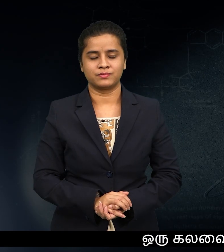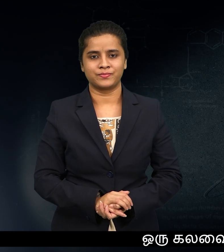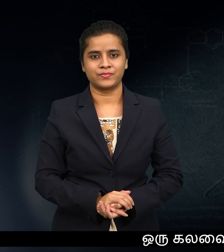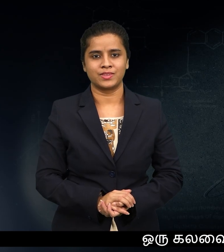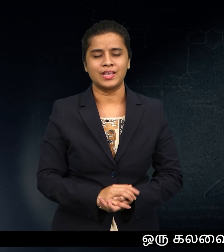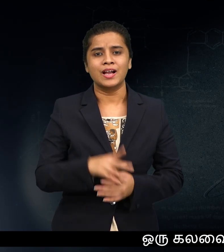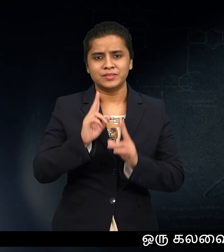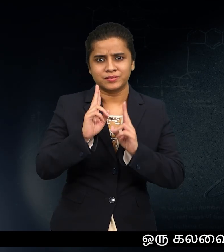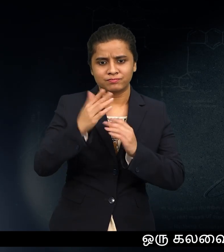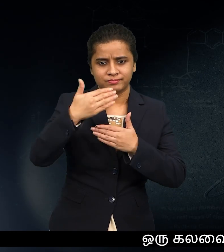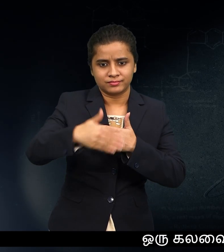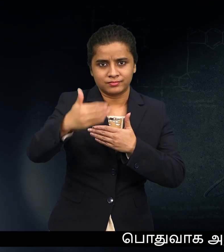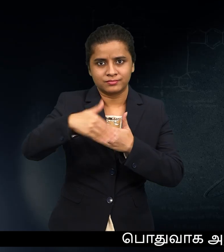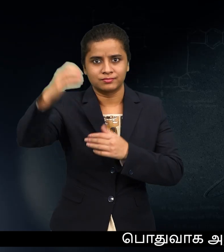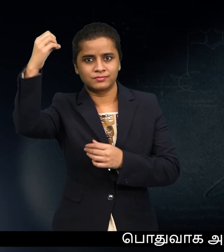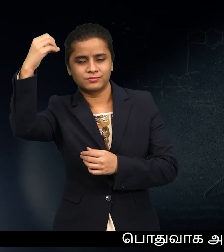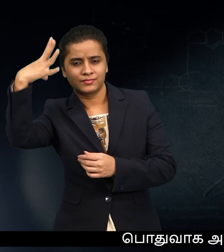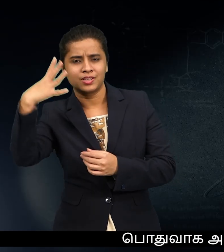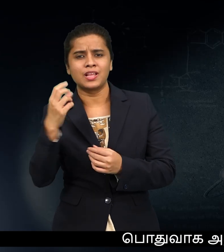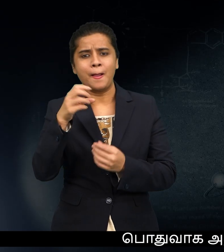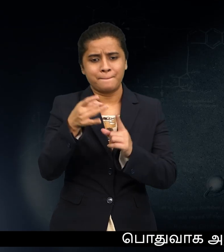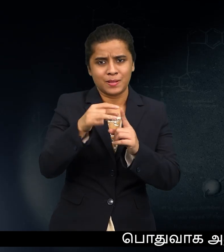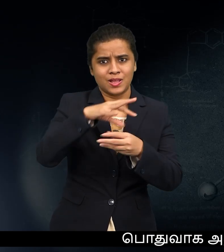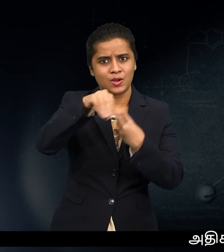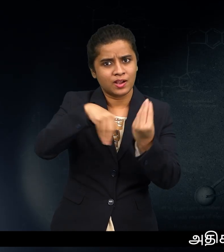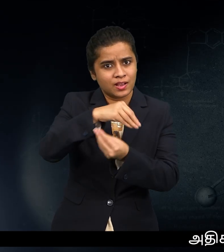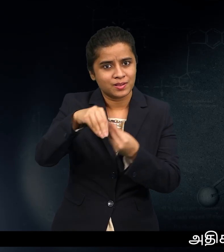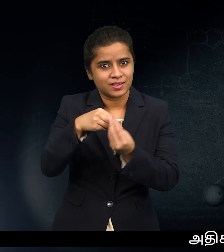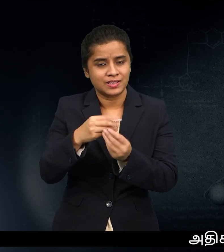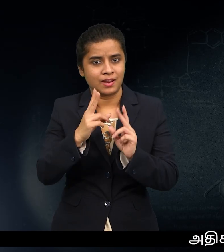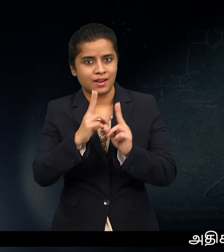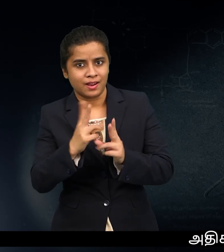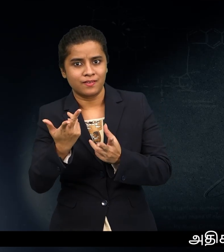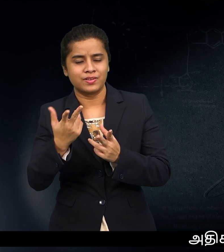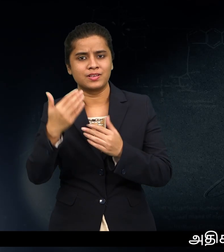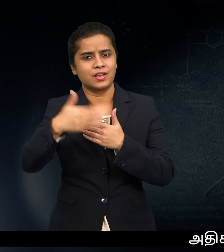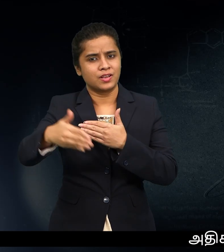கலவையின் மின்தடை திறன் பொதுவாக அதன் உலோகங்களை விட அதிகமாக இருக்கும்.